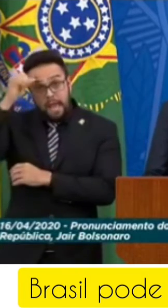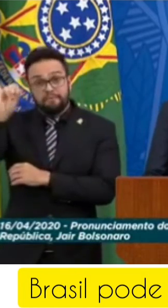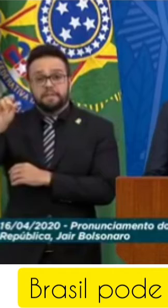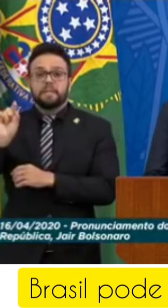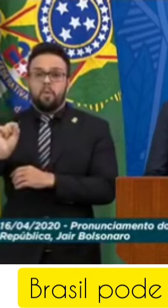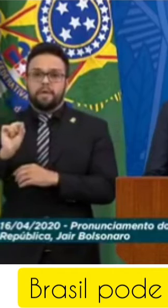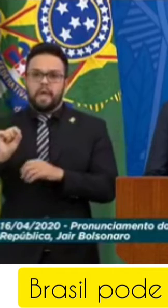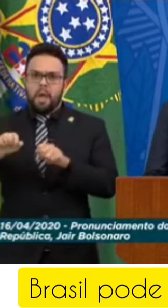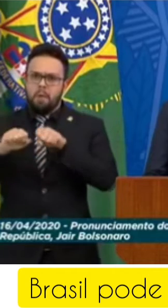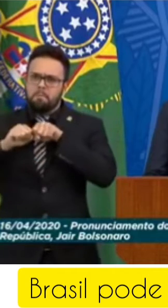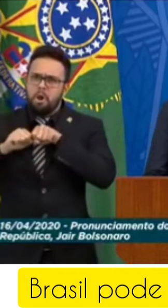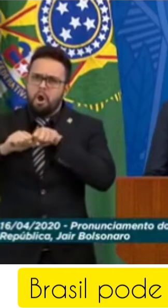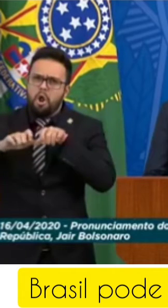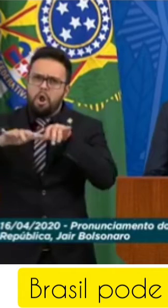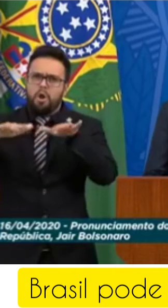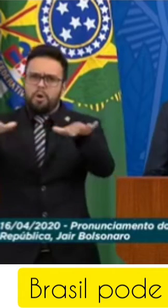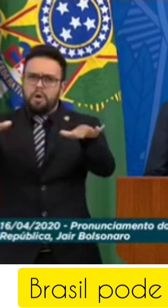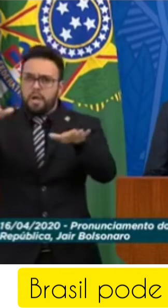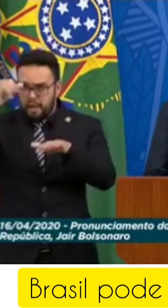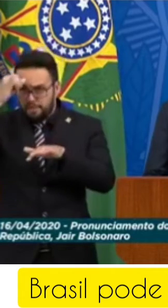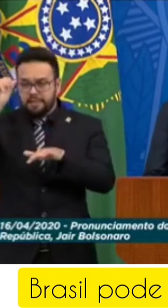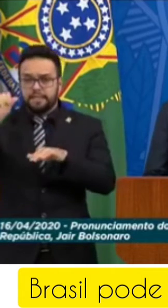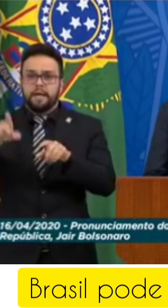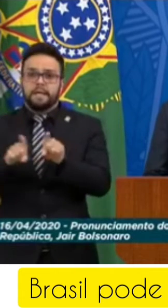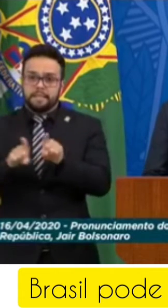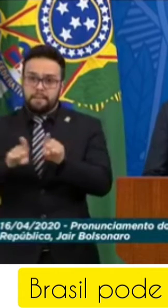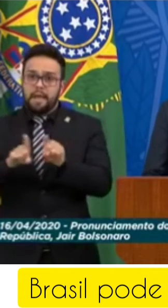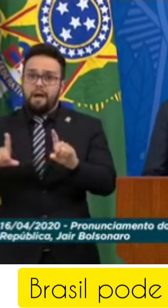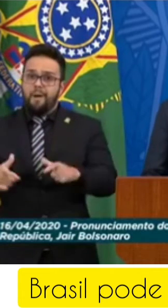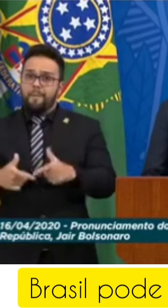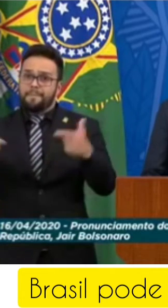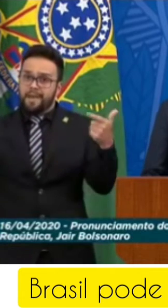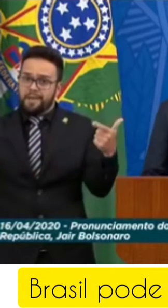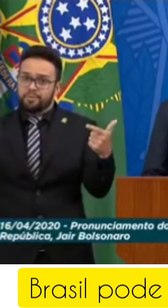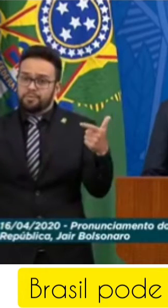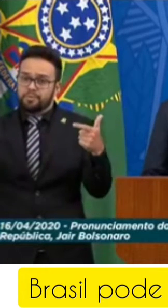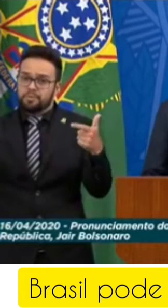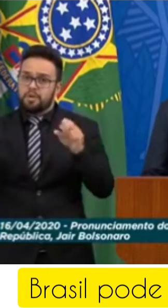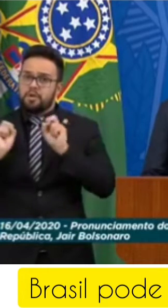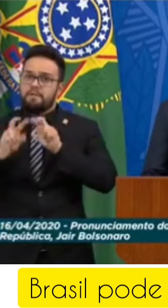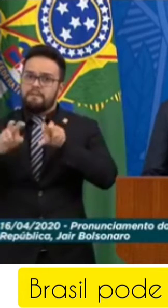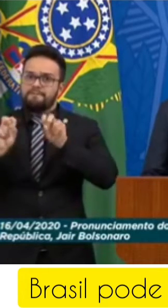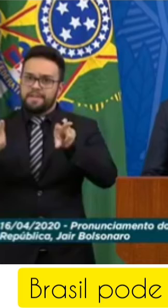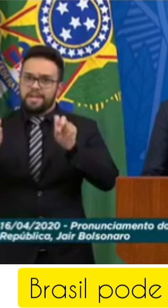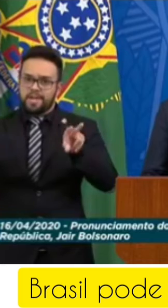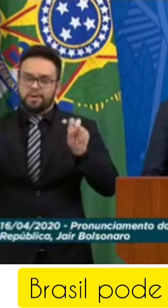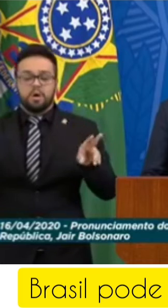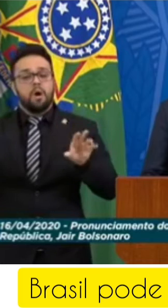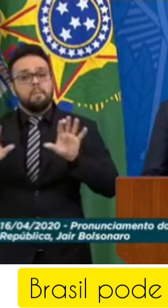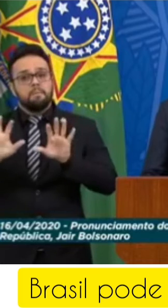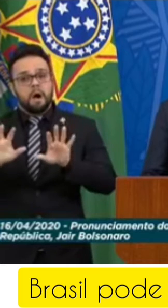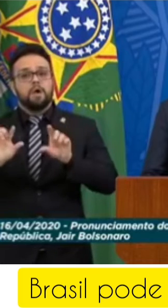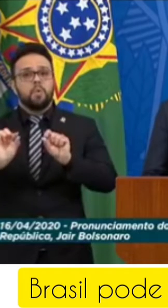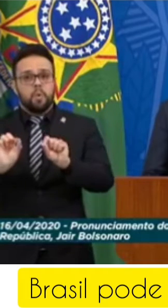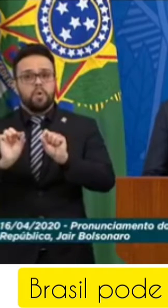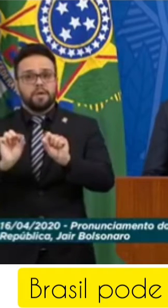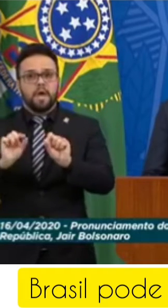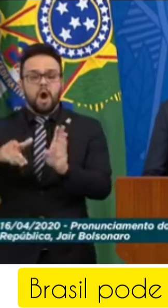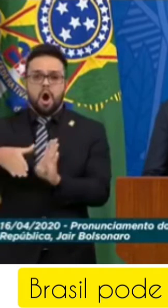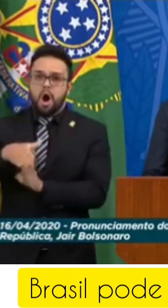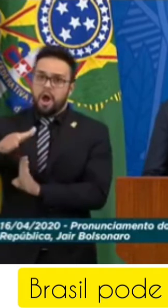a proliferação ou a expansão do vírus, mas pelo